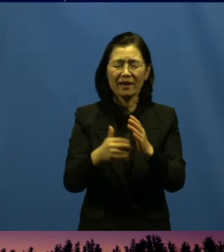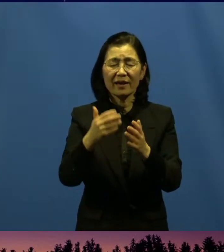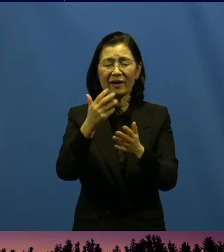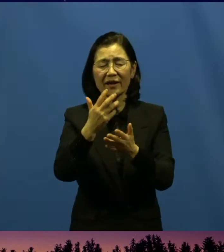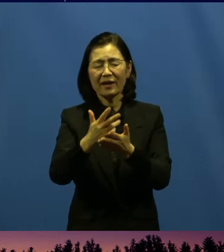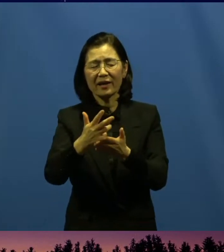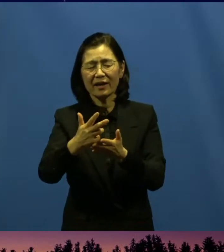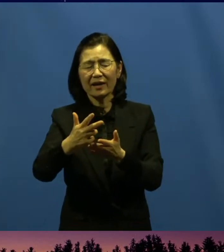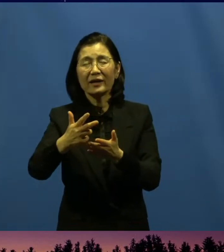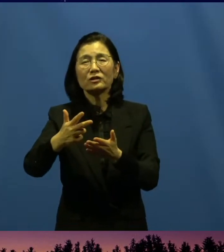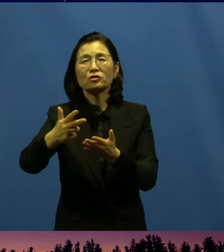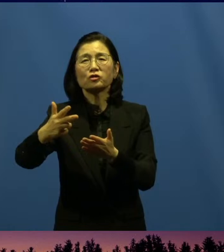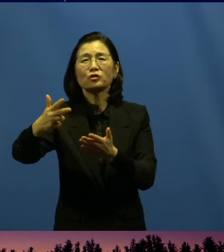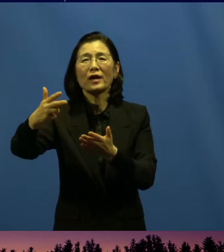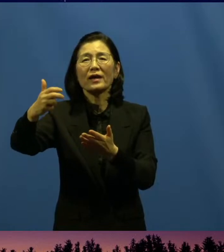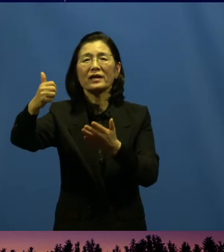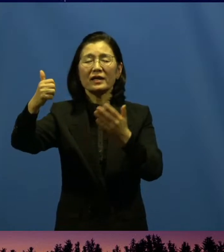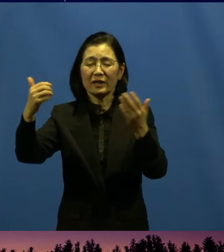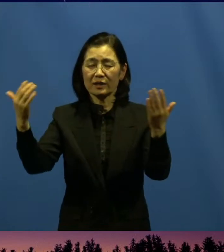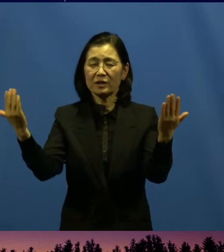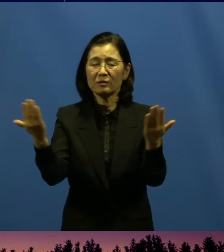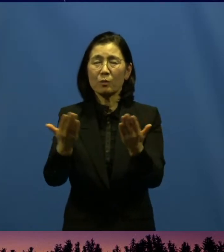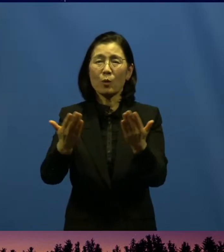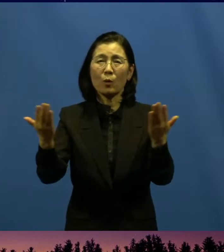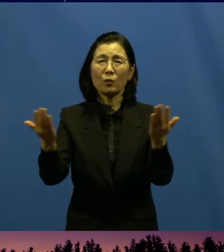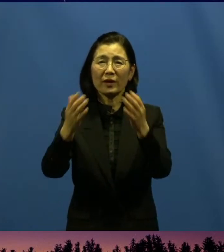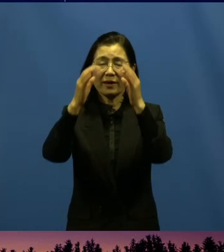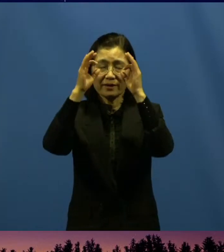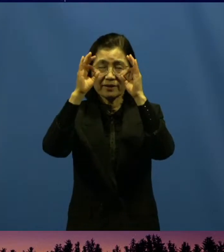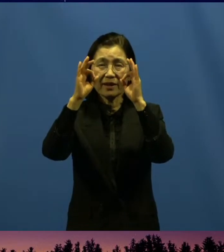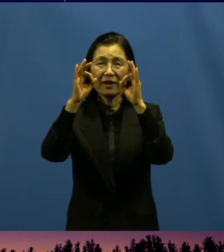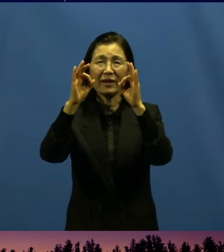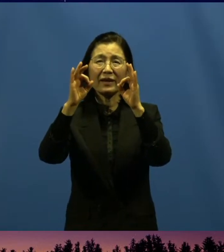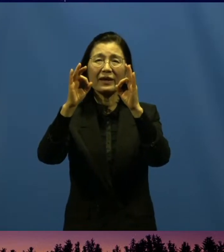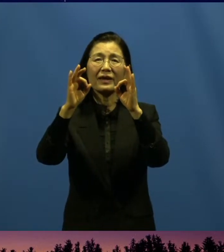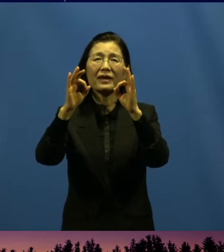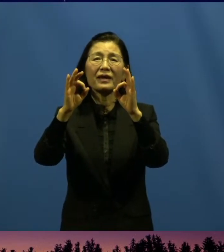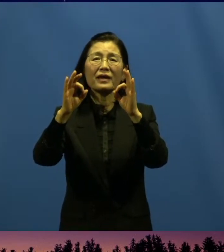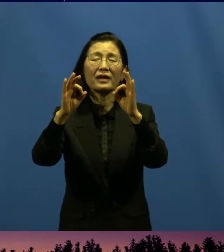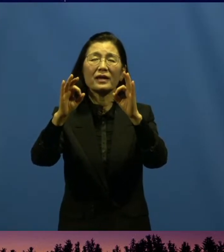때 주의 일을 보겠네.